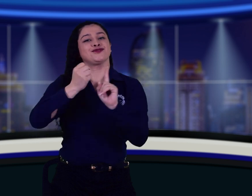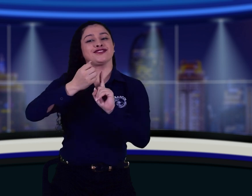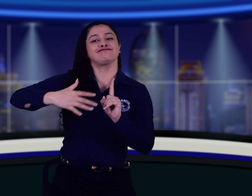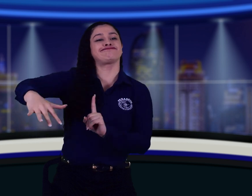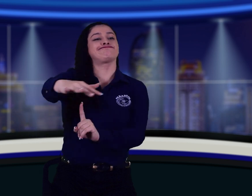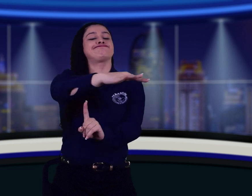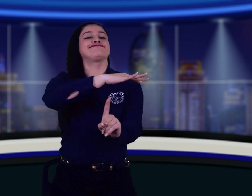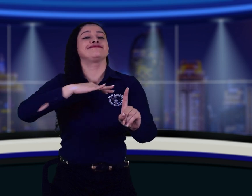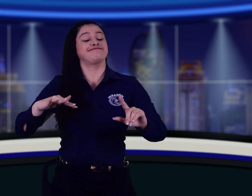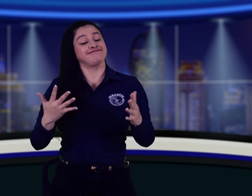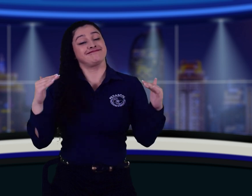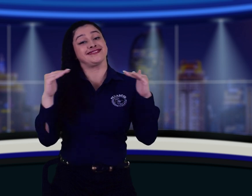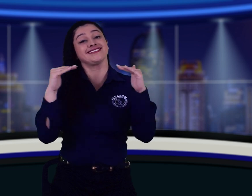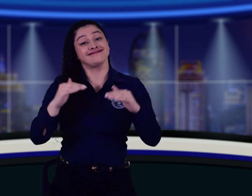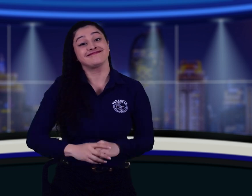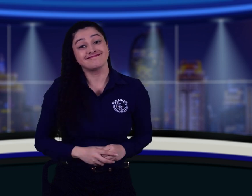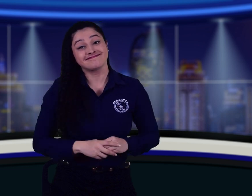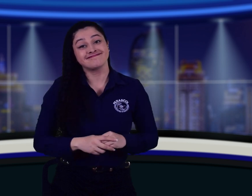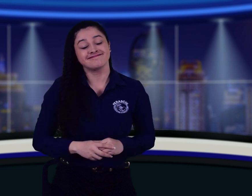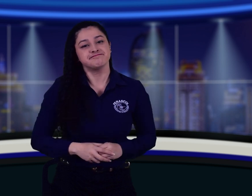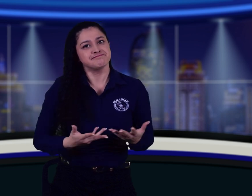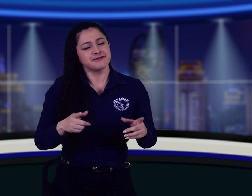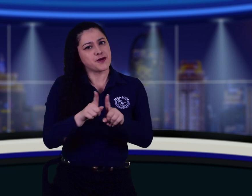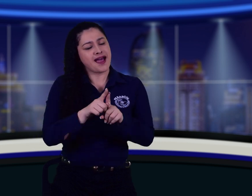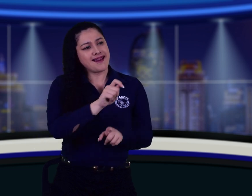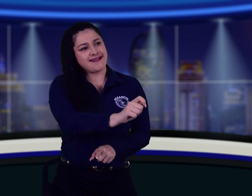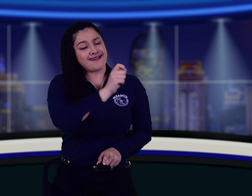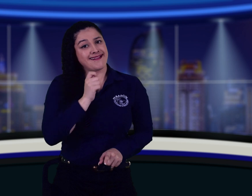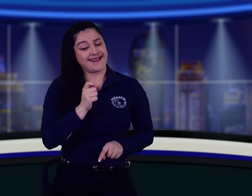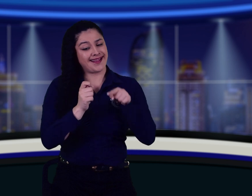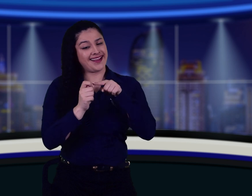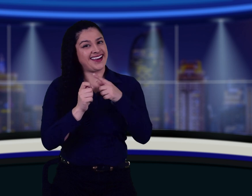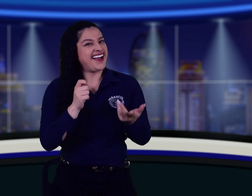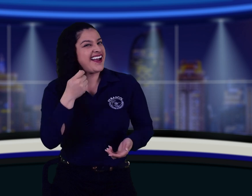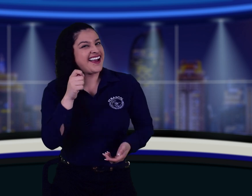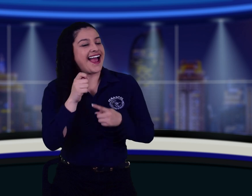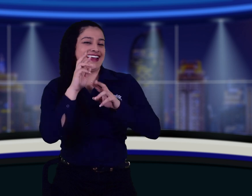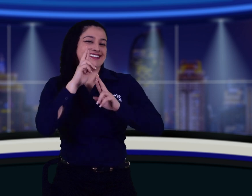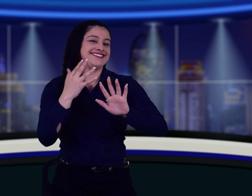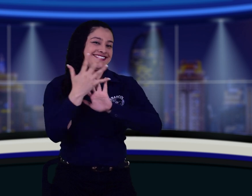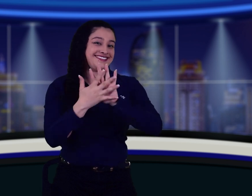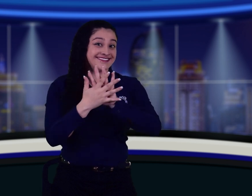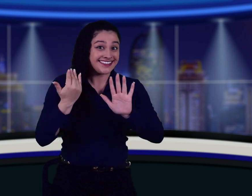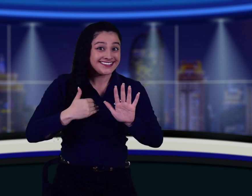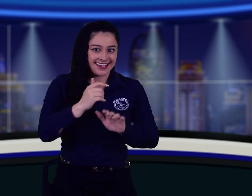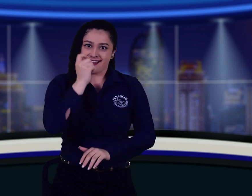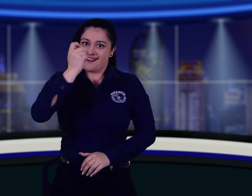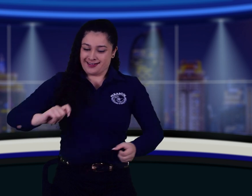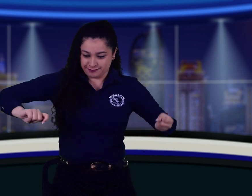se convierte en esa llave que permite encender el motor para continuar trabajando en